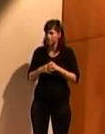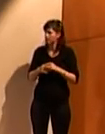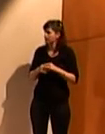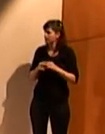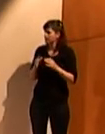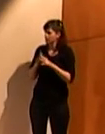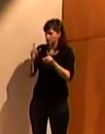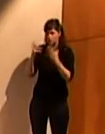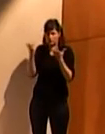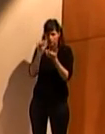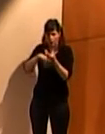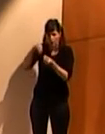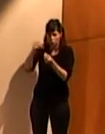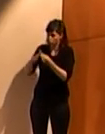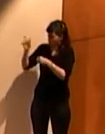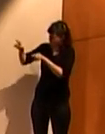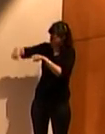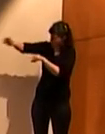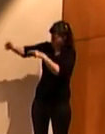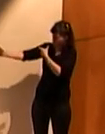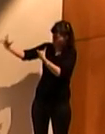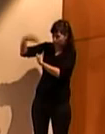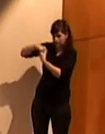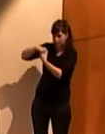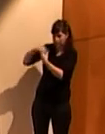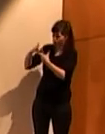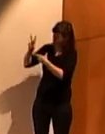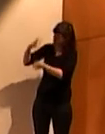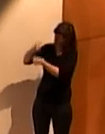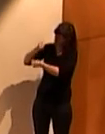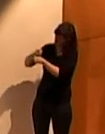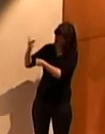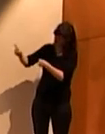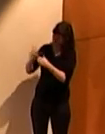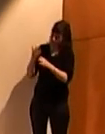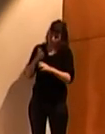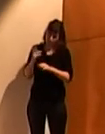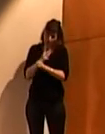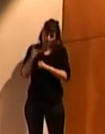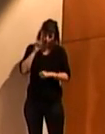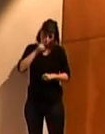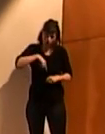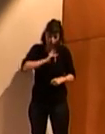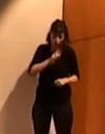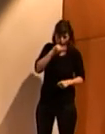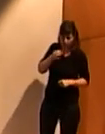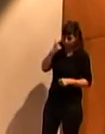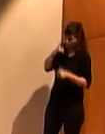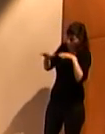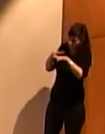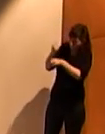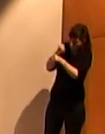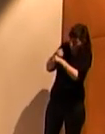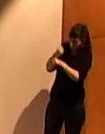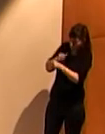fait de la part des participants nous a permis aussi de tester différentes manières de travailler avec eux, différents